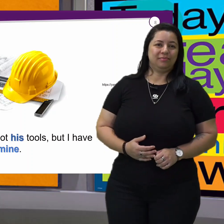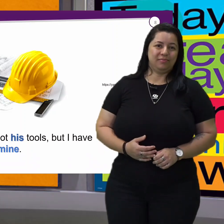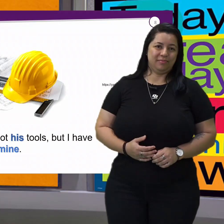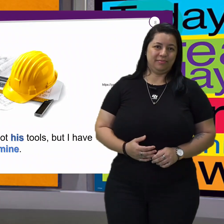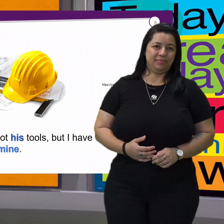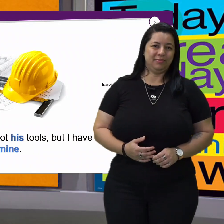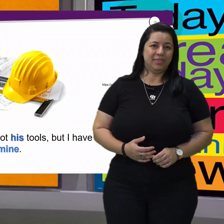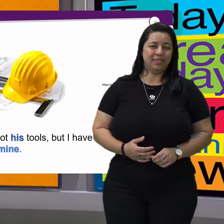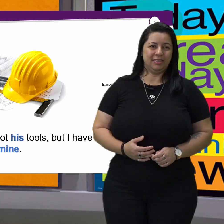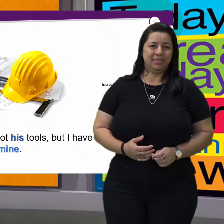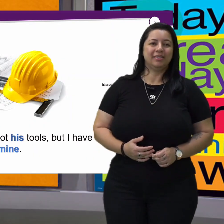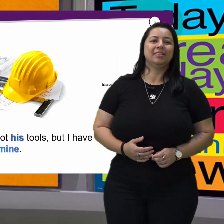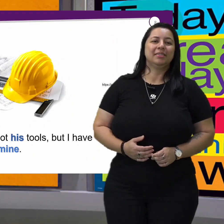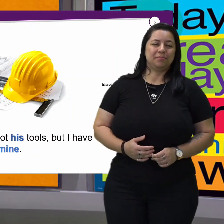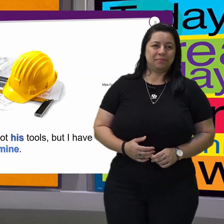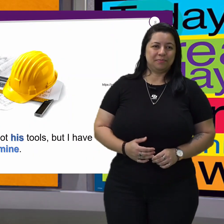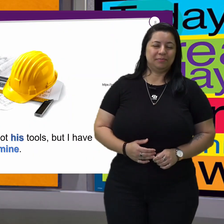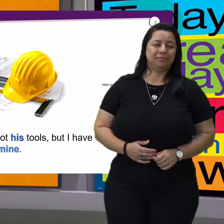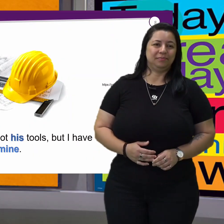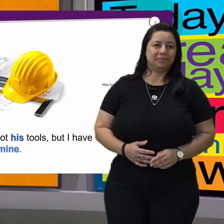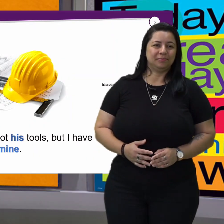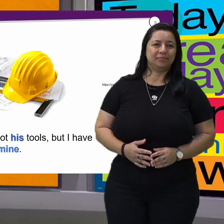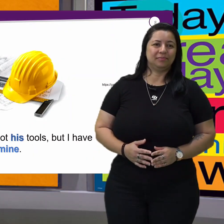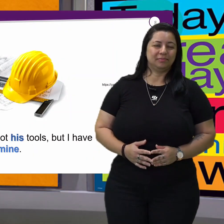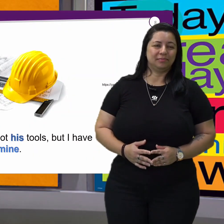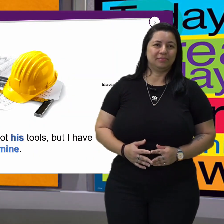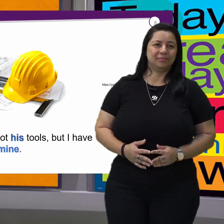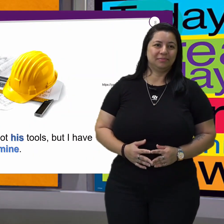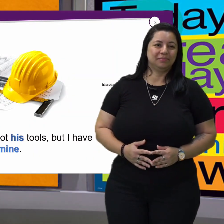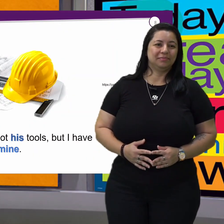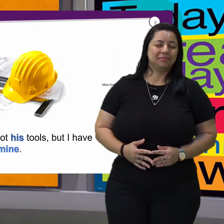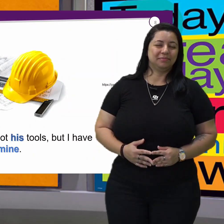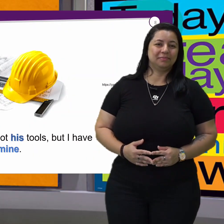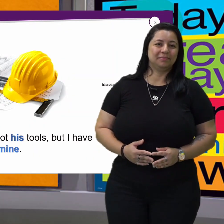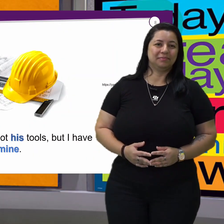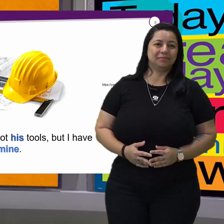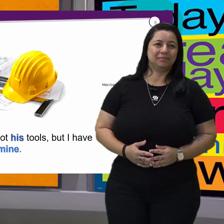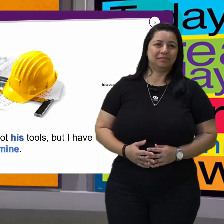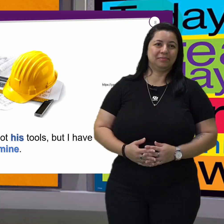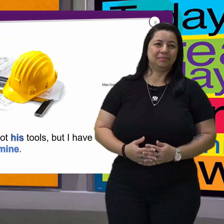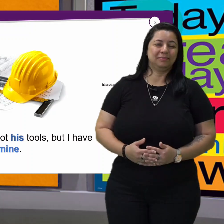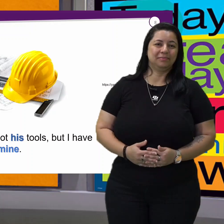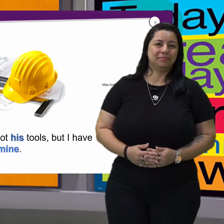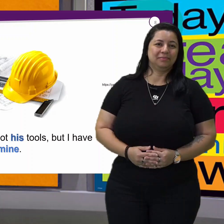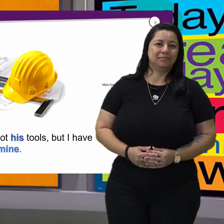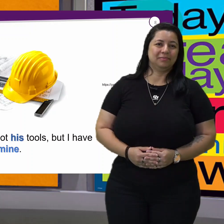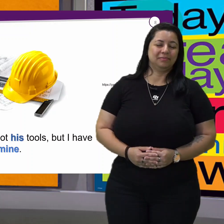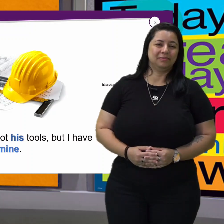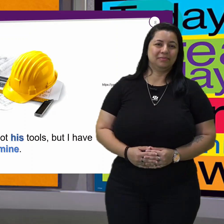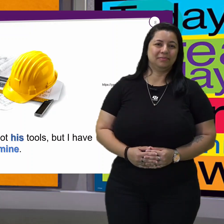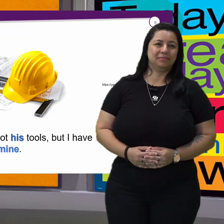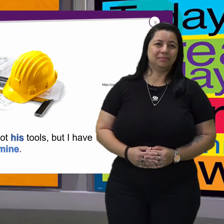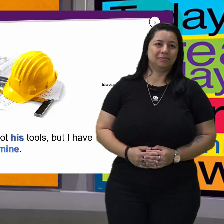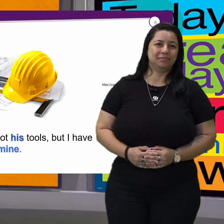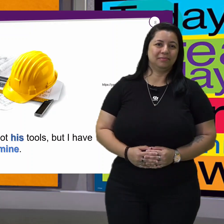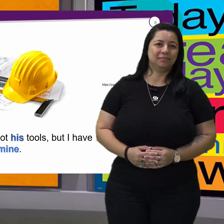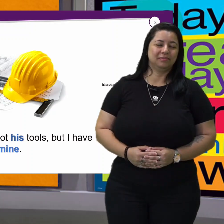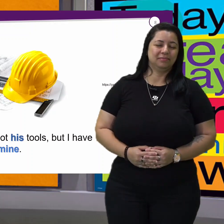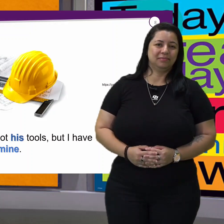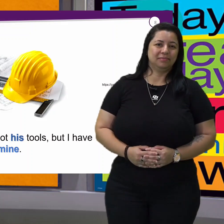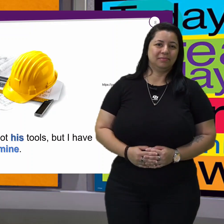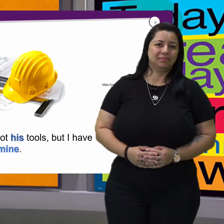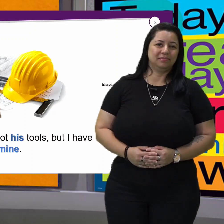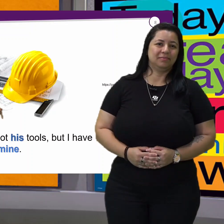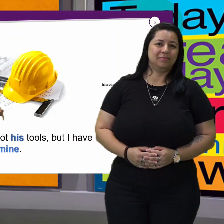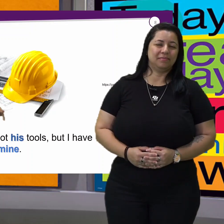forgot. O verbo forgot está no passado, a gente ainda não chegou ainda no passado simples, só lá na segunda unidade. Então, esqueceu.